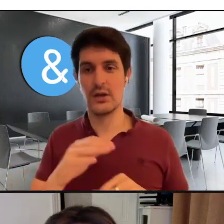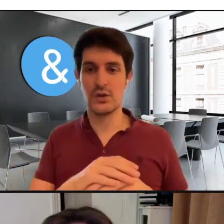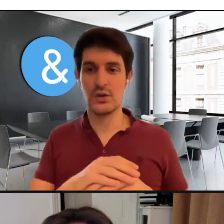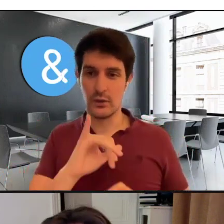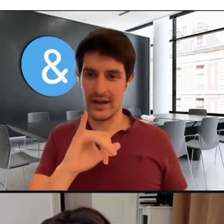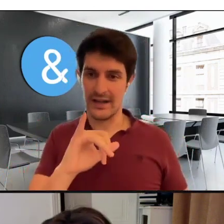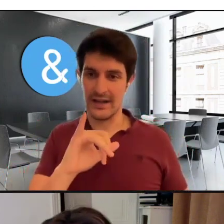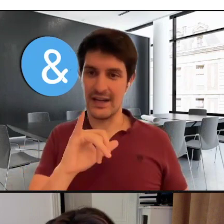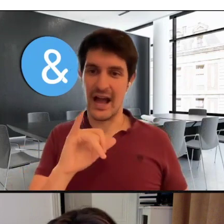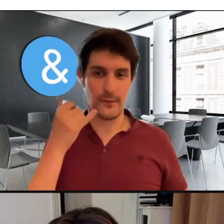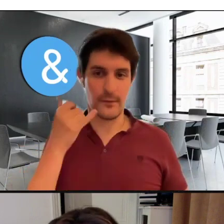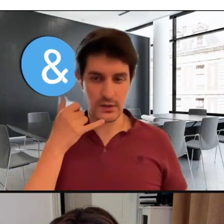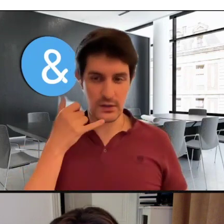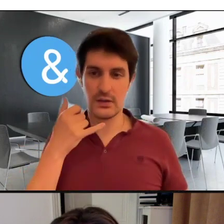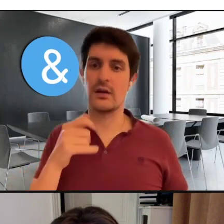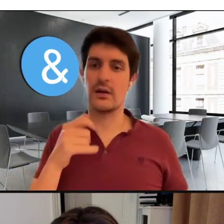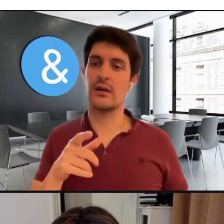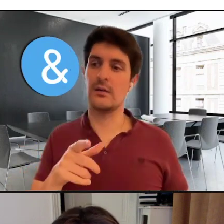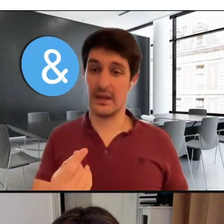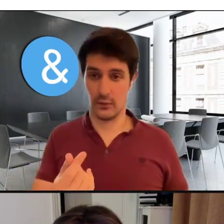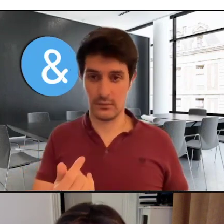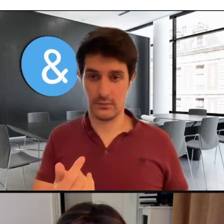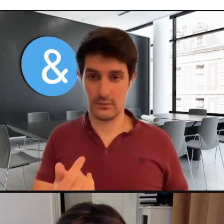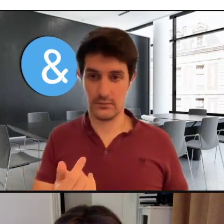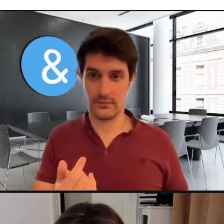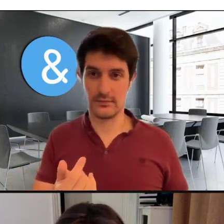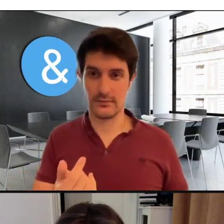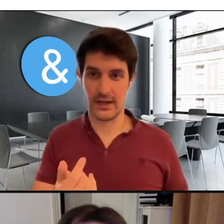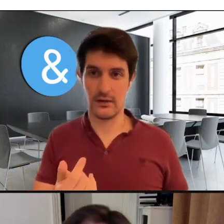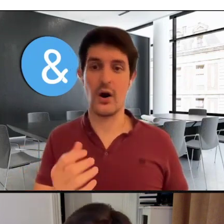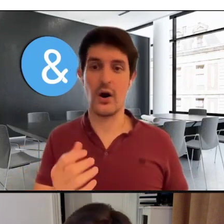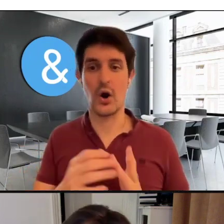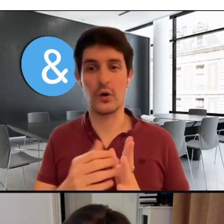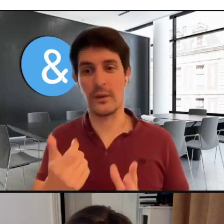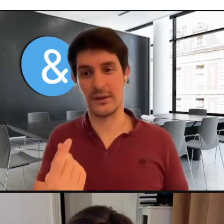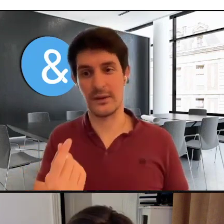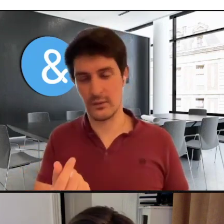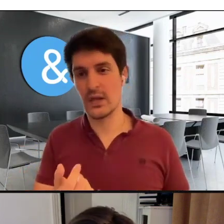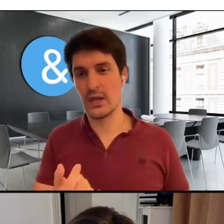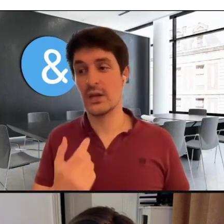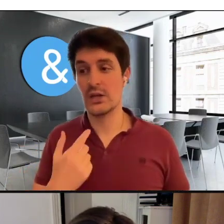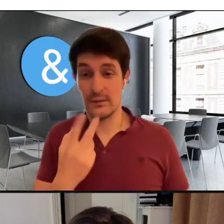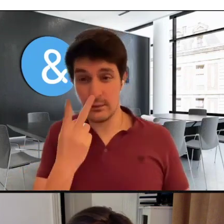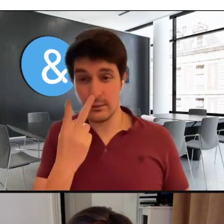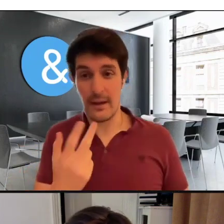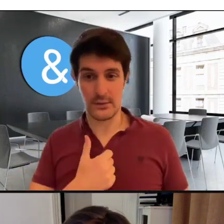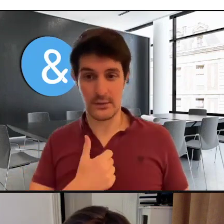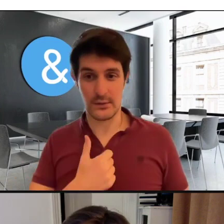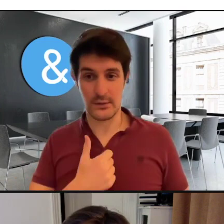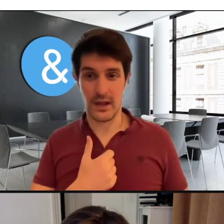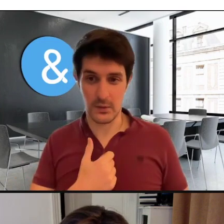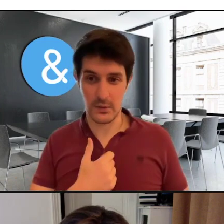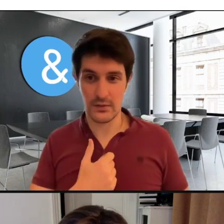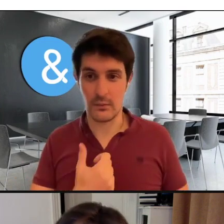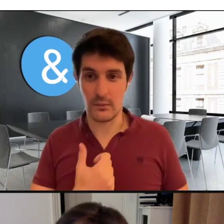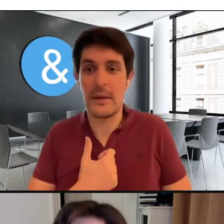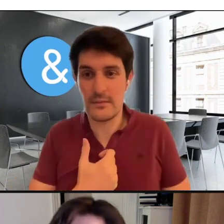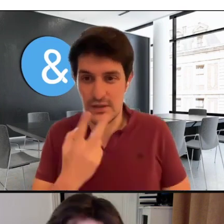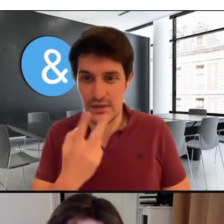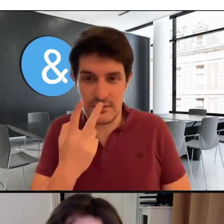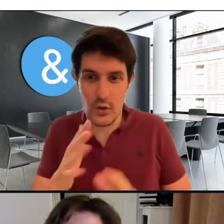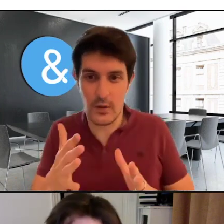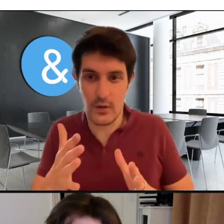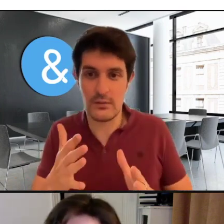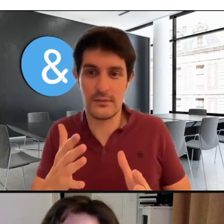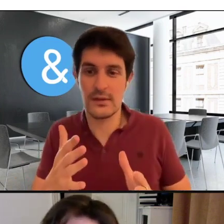Sur iPhone, bientôt. D'accord. iPhone, encore une fois, bientôt. J'ai vu ça personnellement. Moi-même, j'ai vu